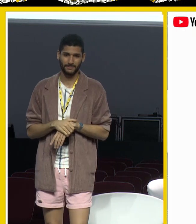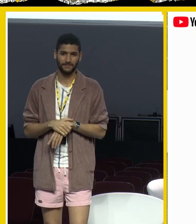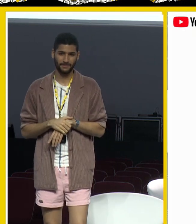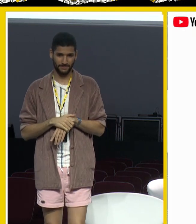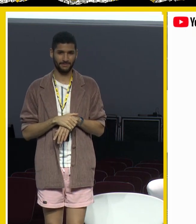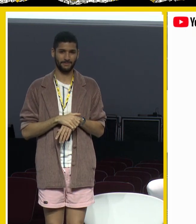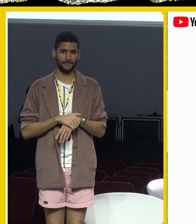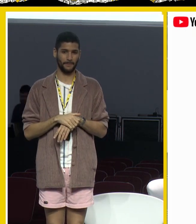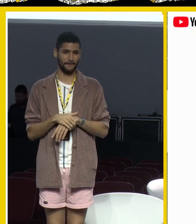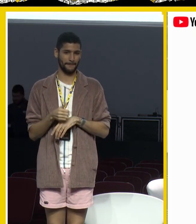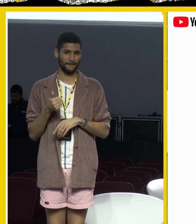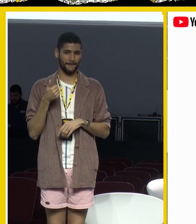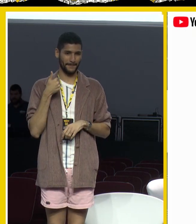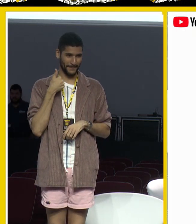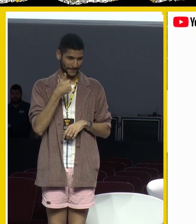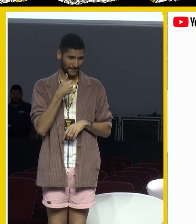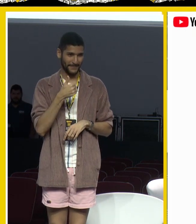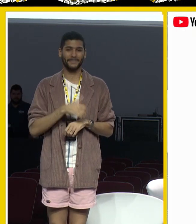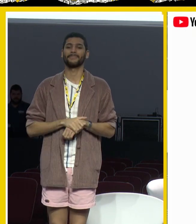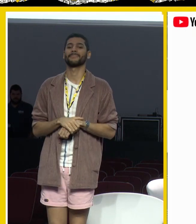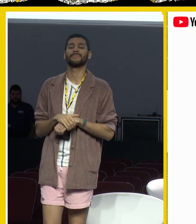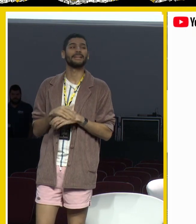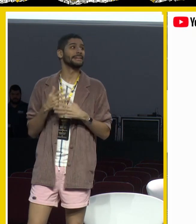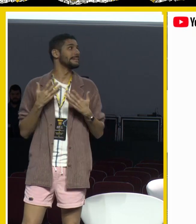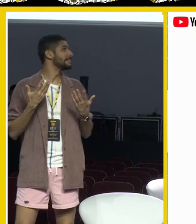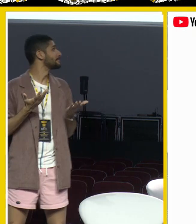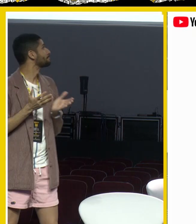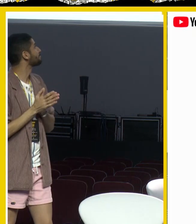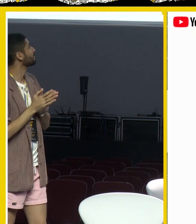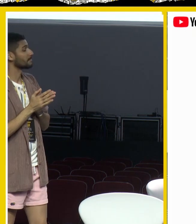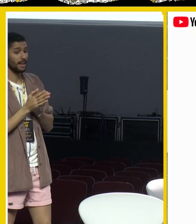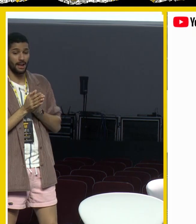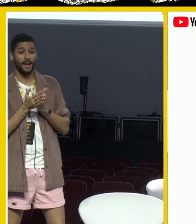voz fazendo a tradução para o português bem